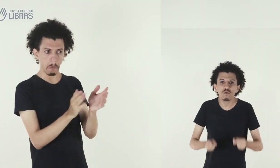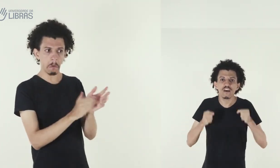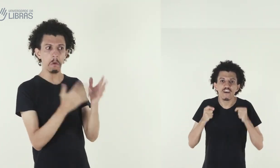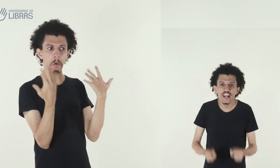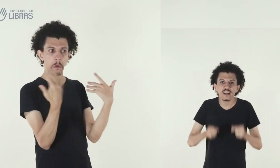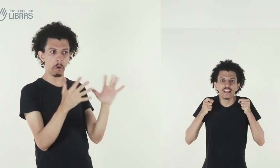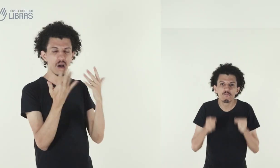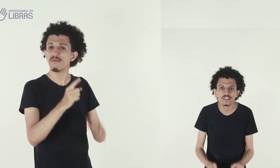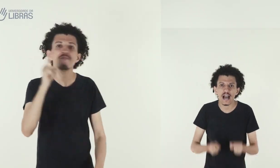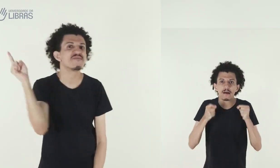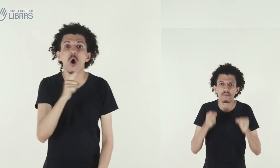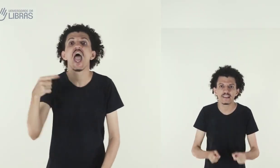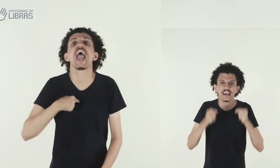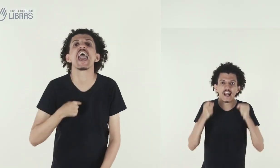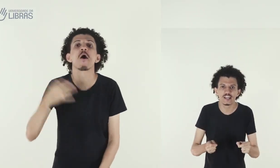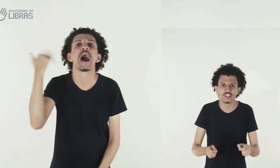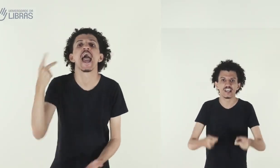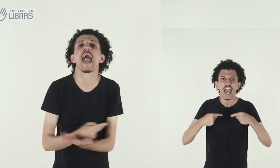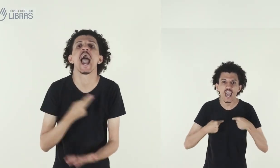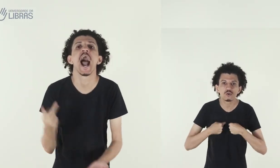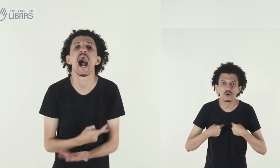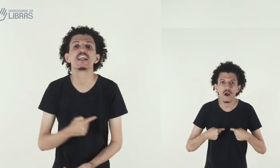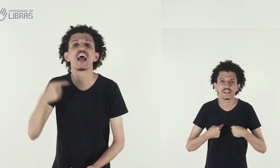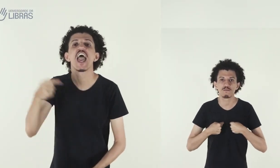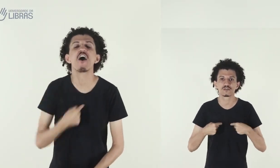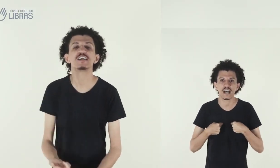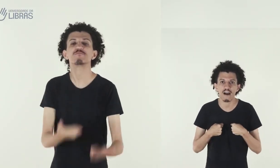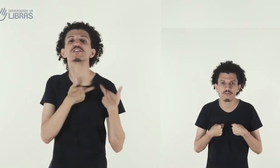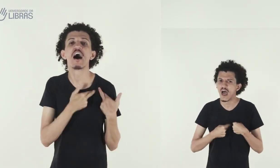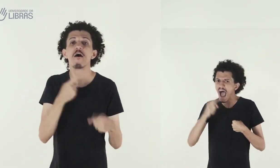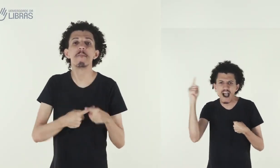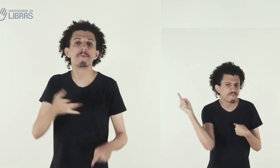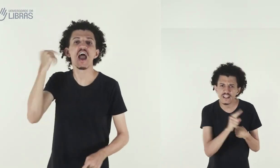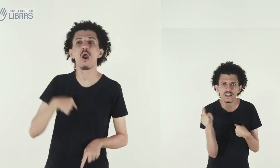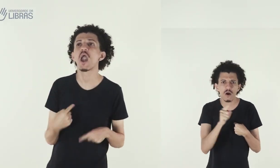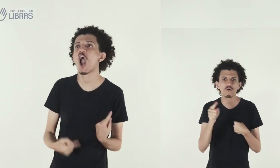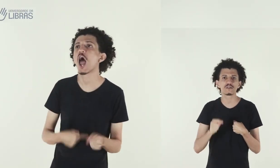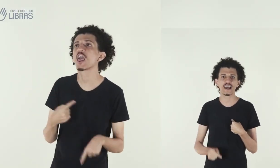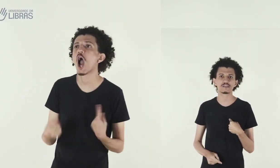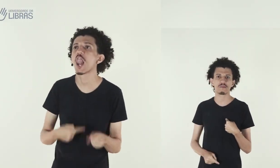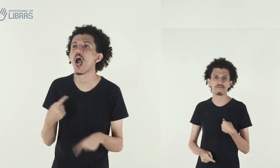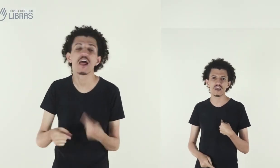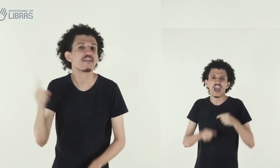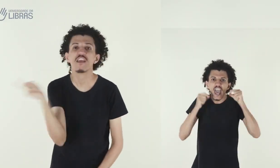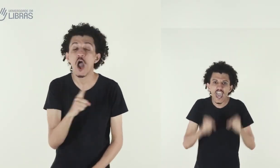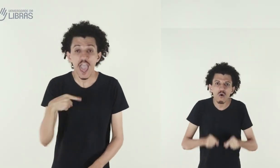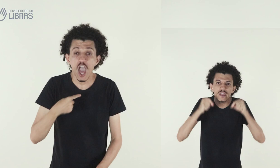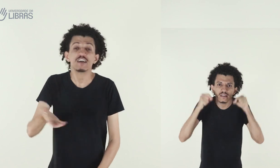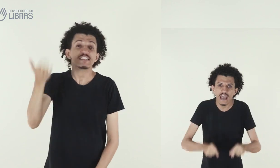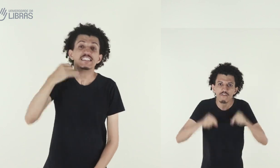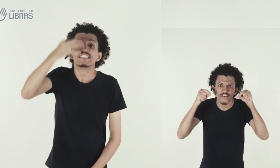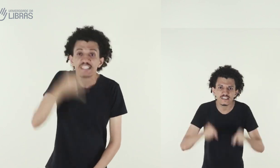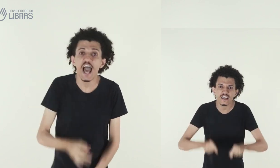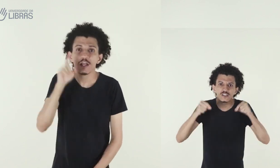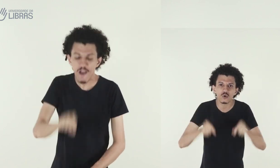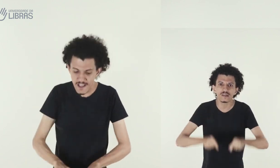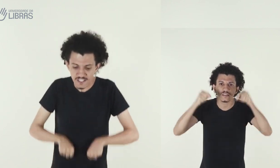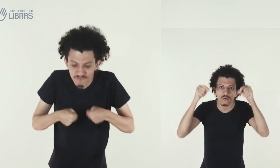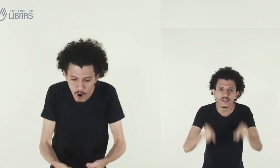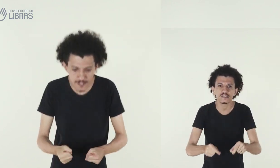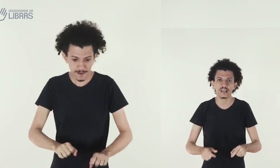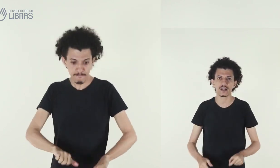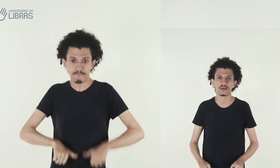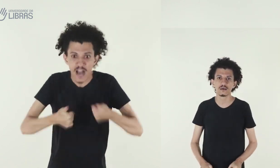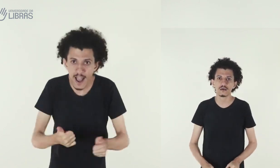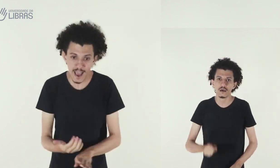erro. Eu deveria ter buscado aprender antes. Eu sou o responsável. A vida não acontece para mim. Eu que devo fazer as